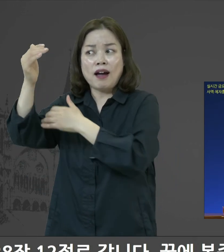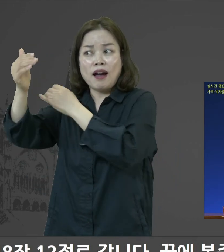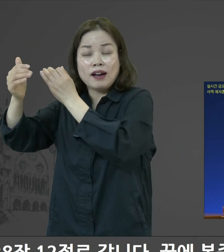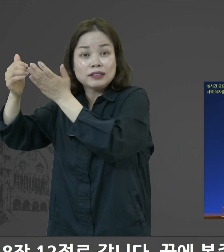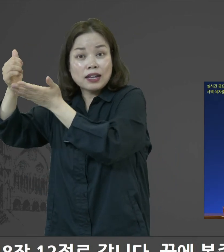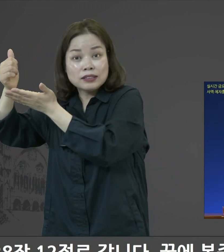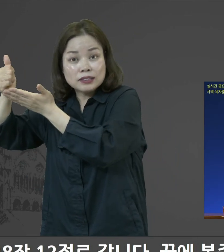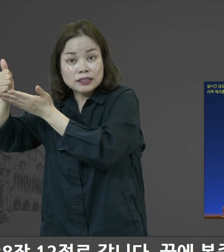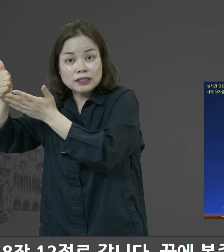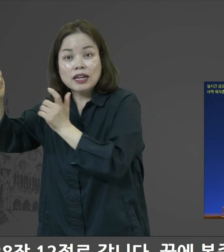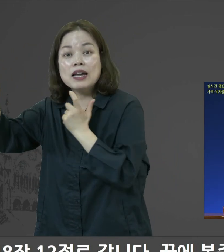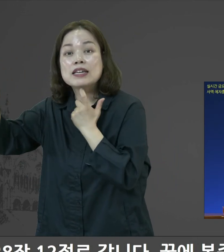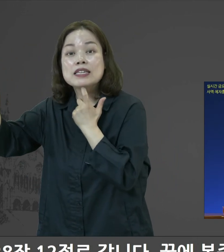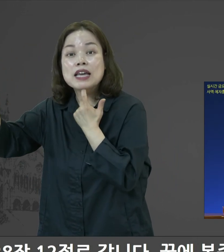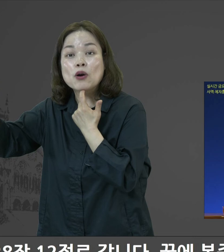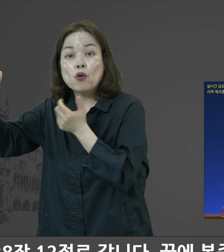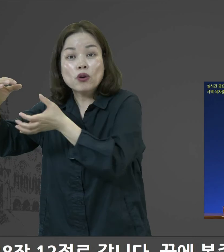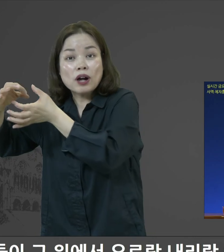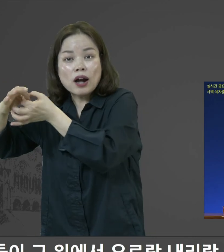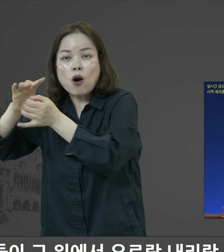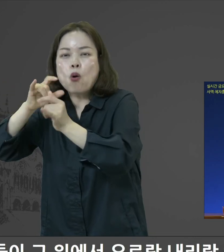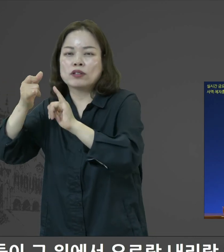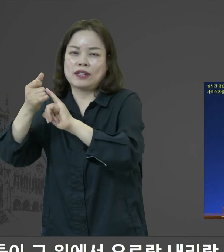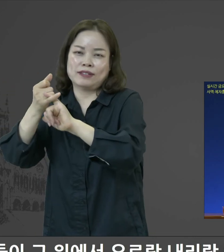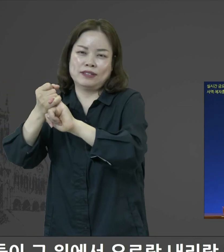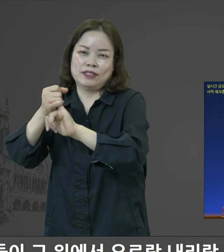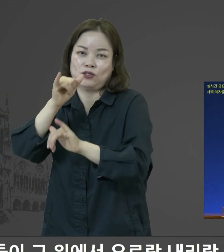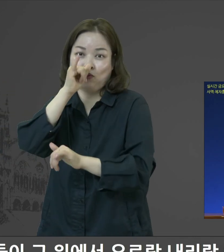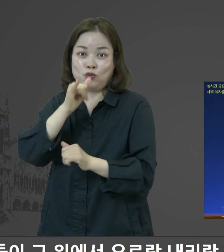하나님과 야곱 사이에 언약이 맺어집니다.